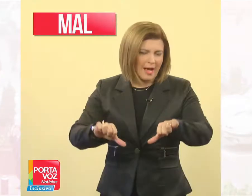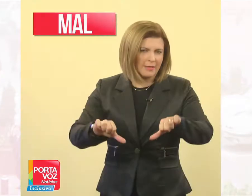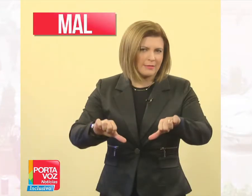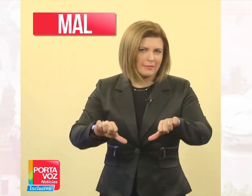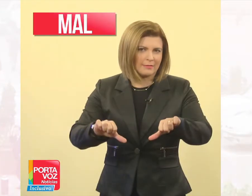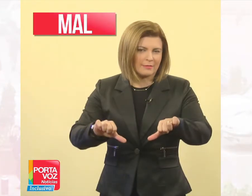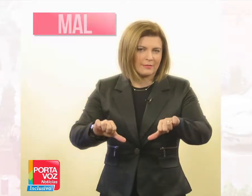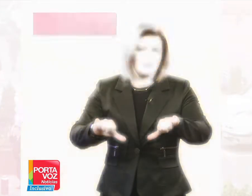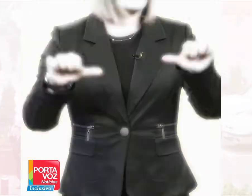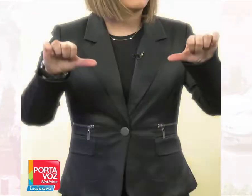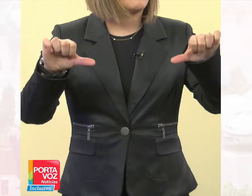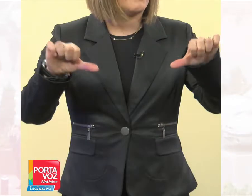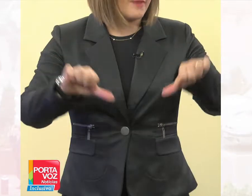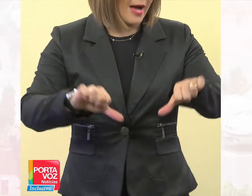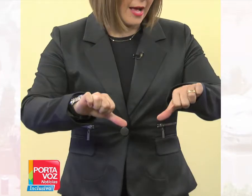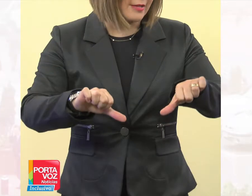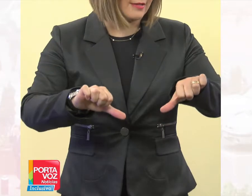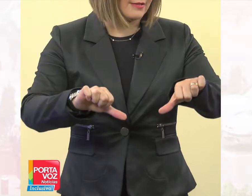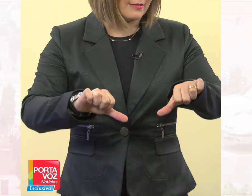y más